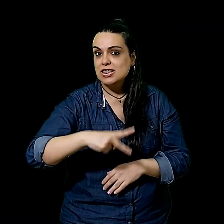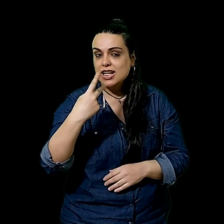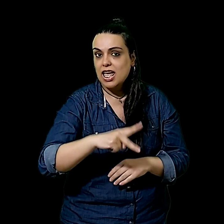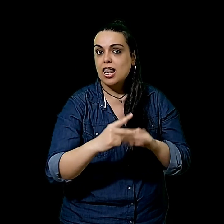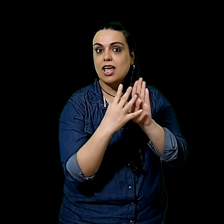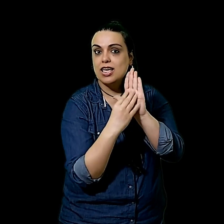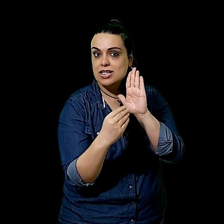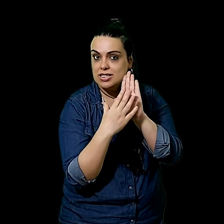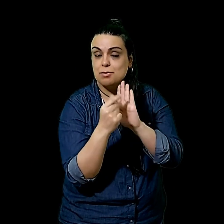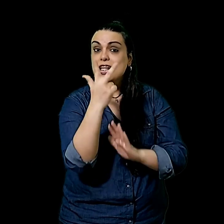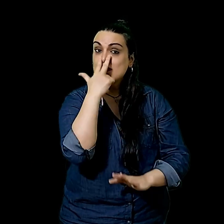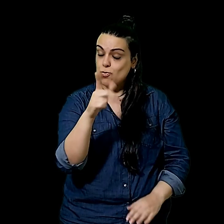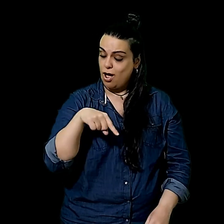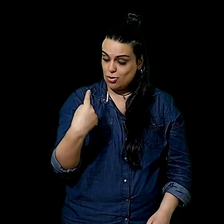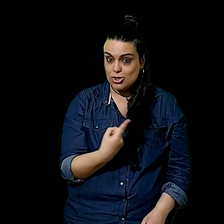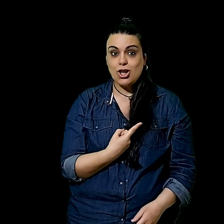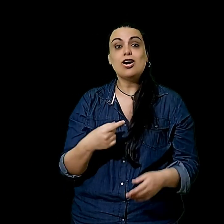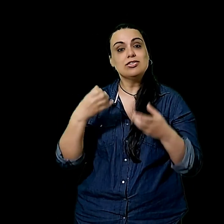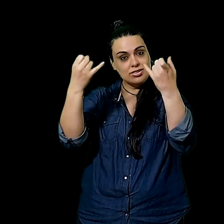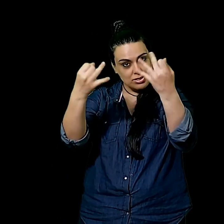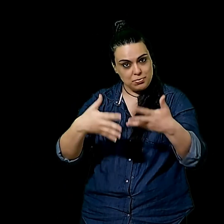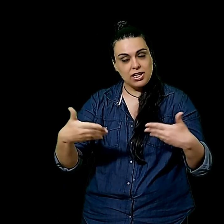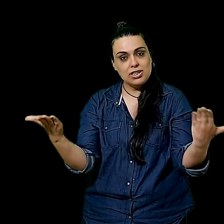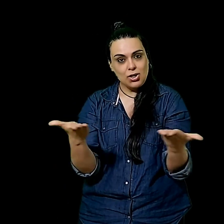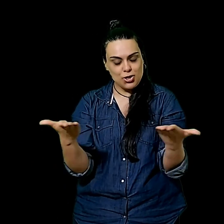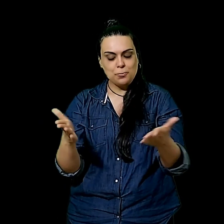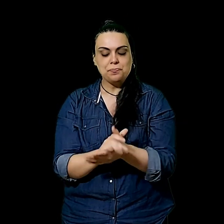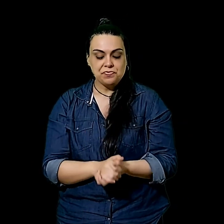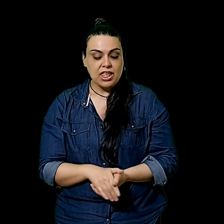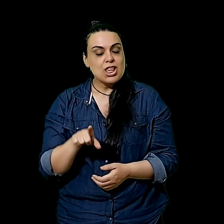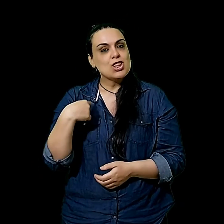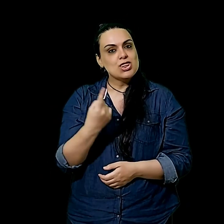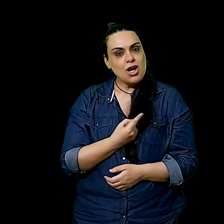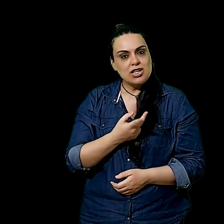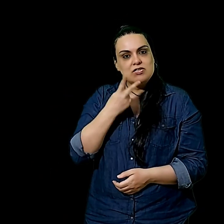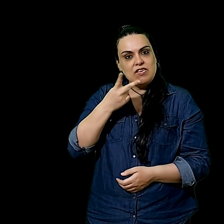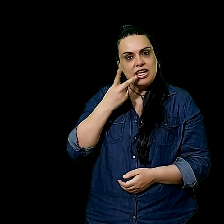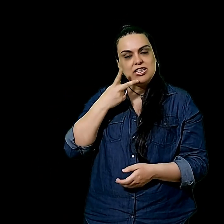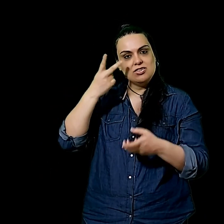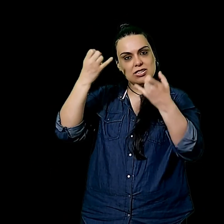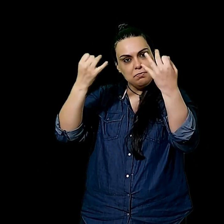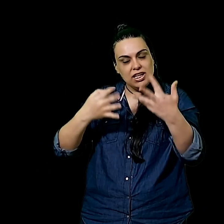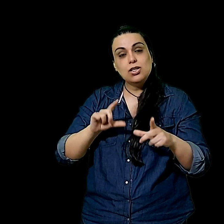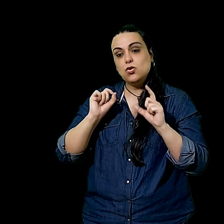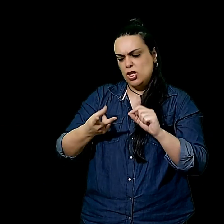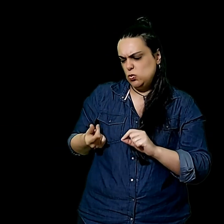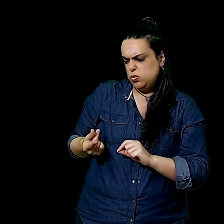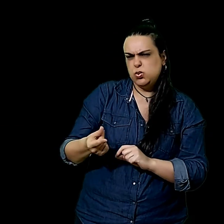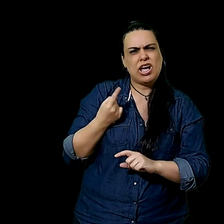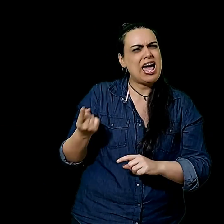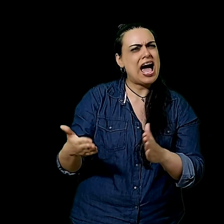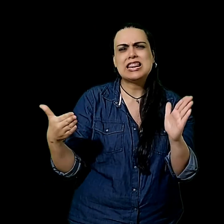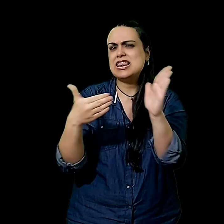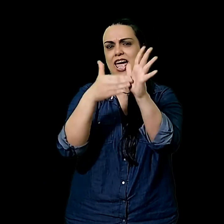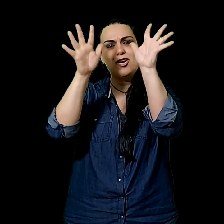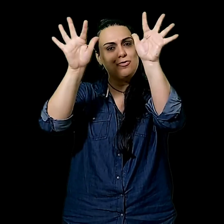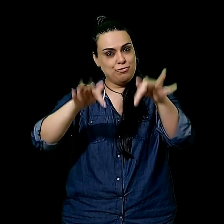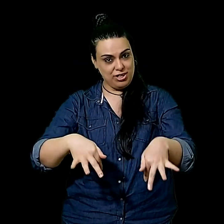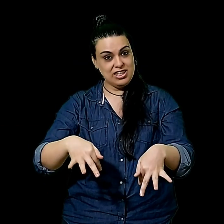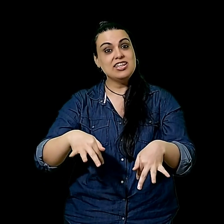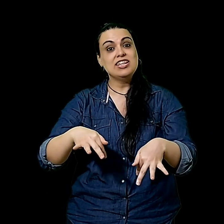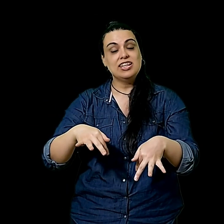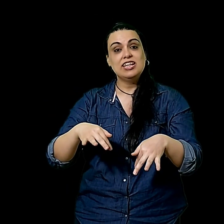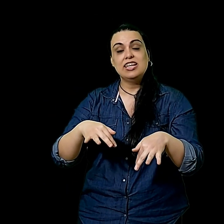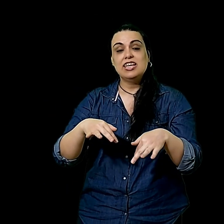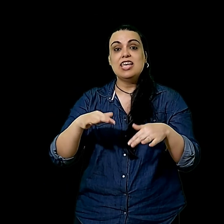exemplo do que nós estamos falando hoje aqui. Raquel, a gente está tratando que a durabilidade de uma chamada ela é eterna, ela vai até o fim. E a gente